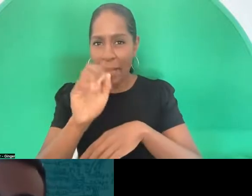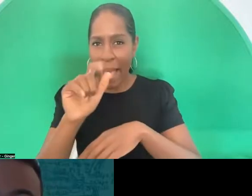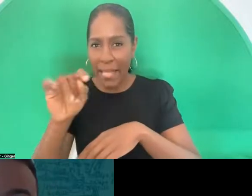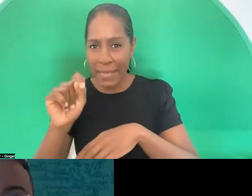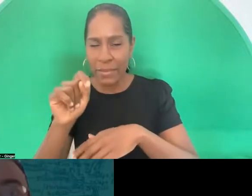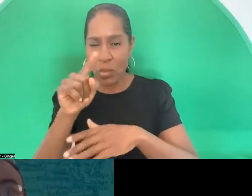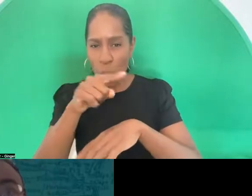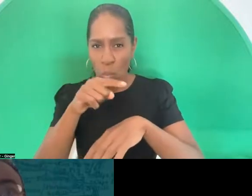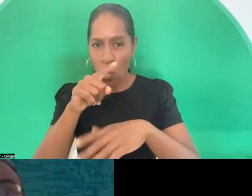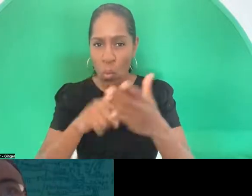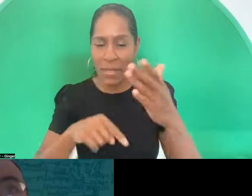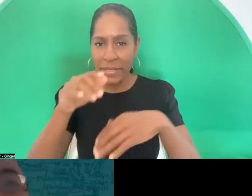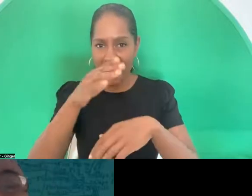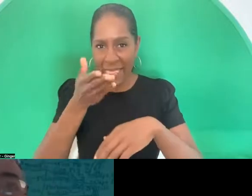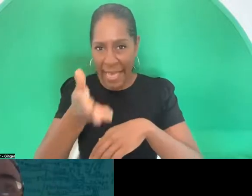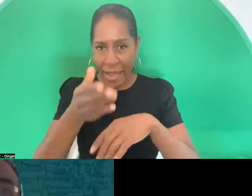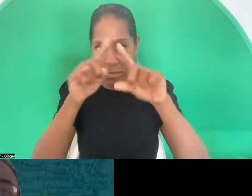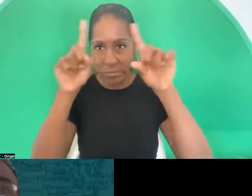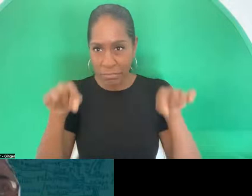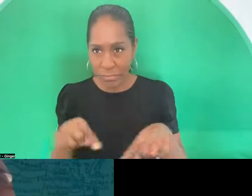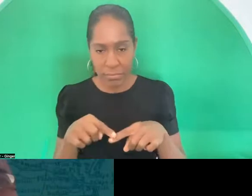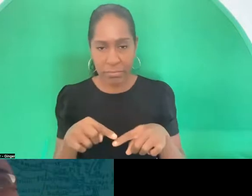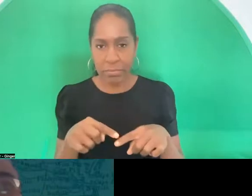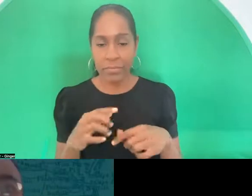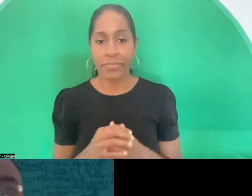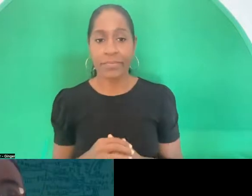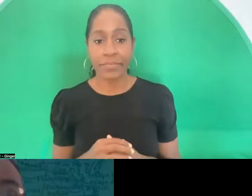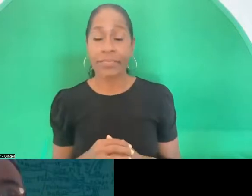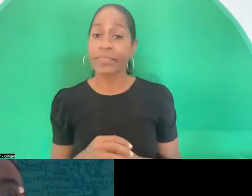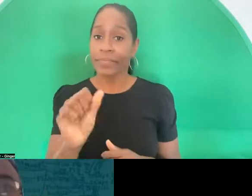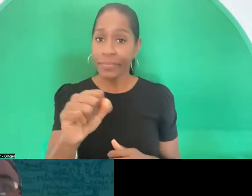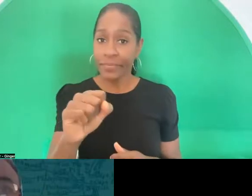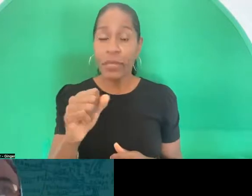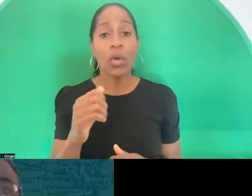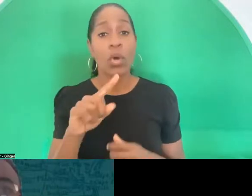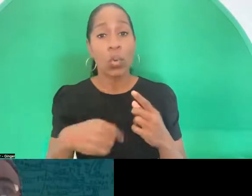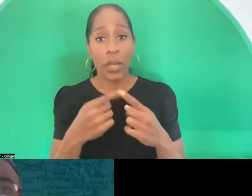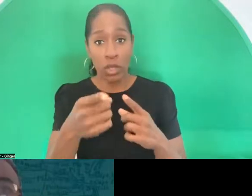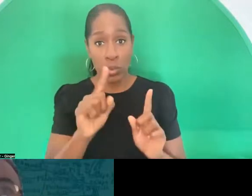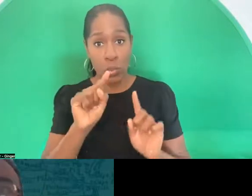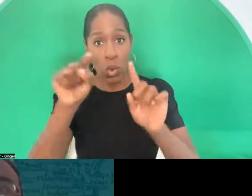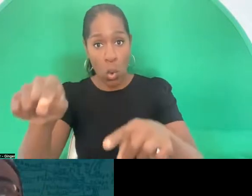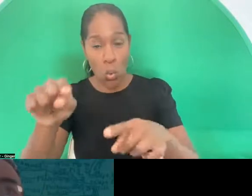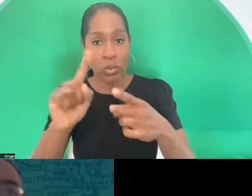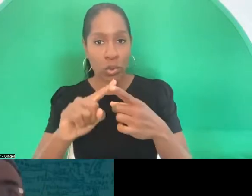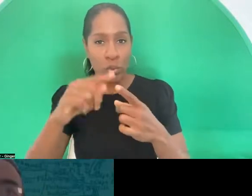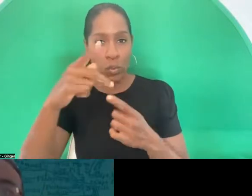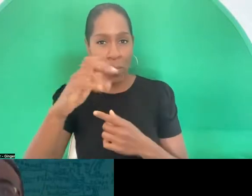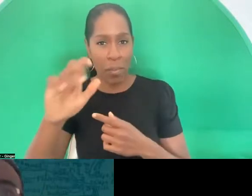una boleta y que tenemos que buscar cuando la recibimos Sí cuando van al lugar de votación